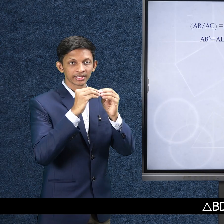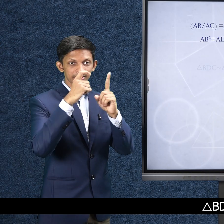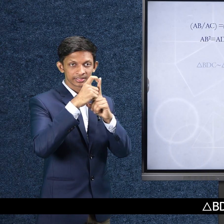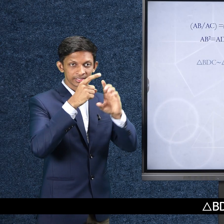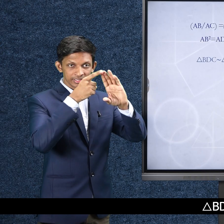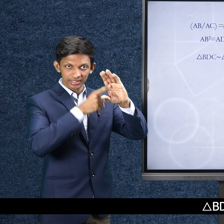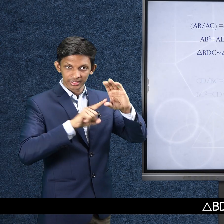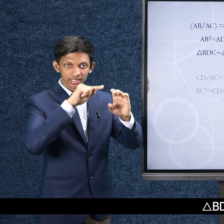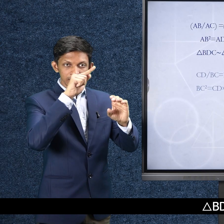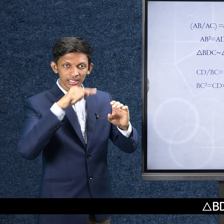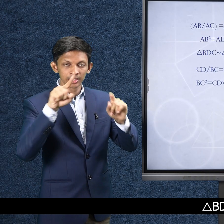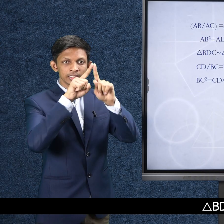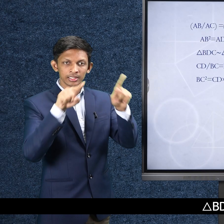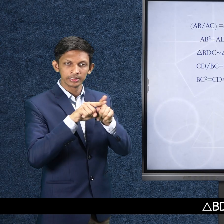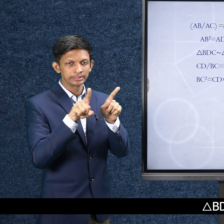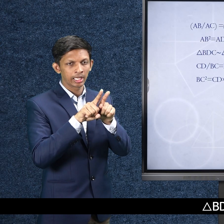ट्रायंगल BDC कॉन्ग्रुएंट ट्रायंगल ABC.